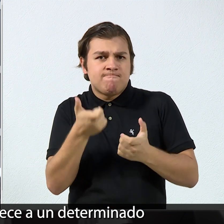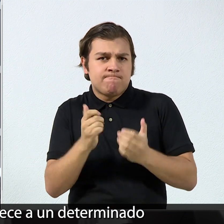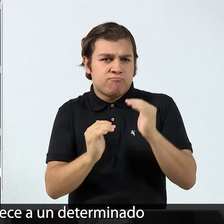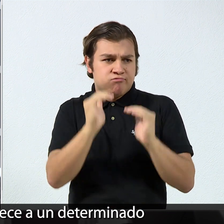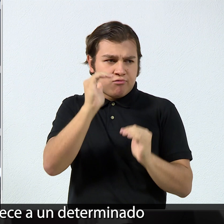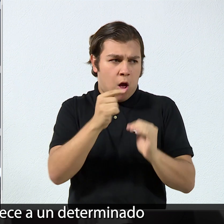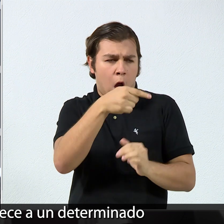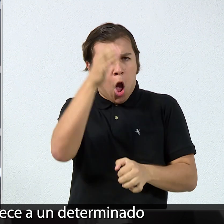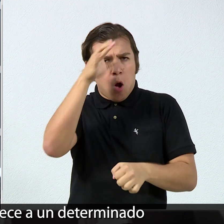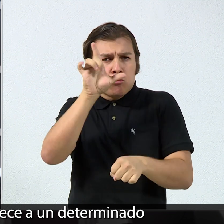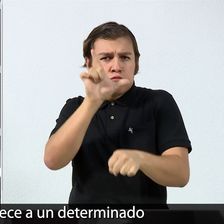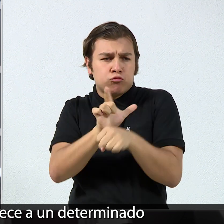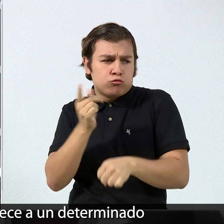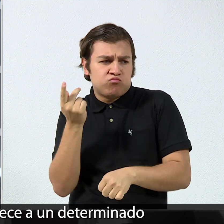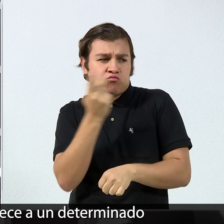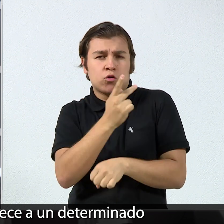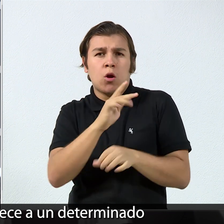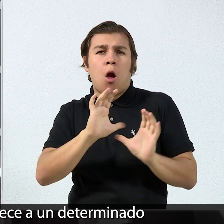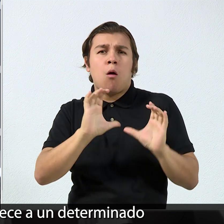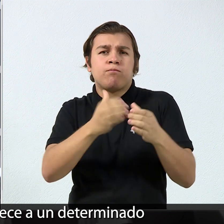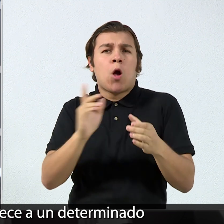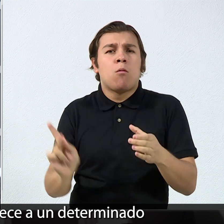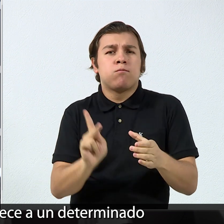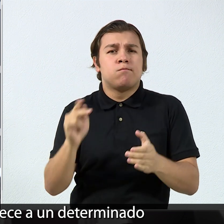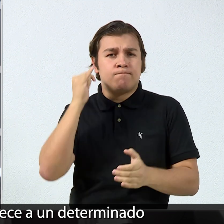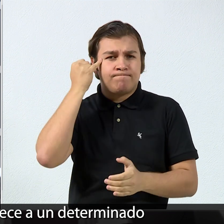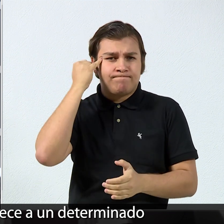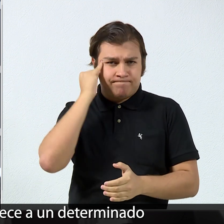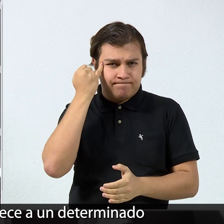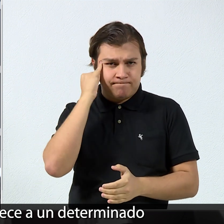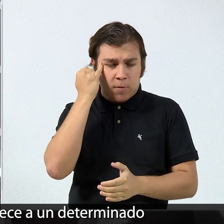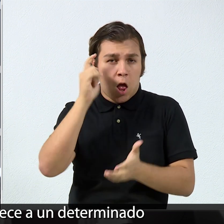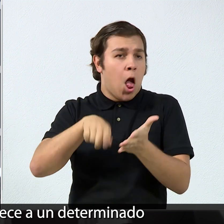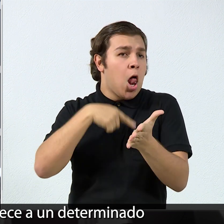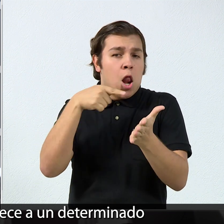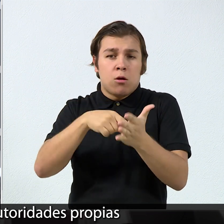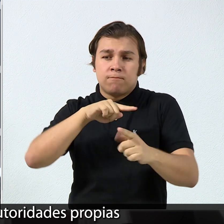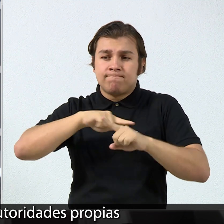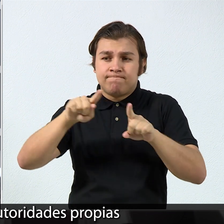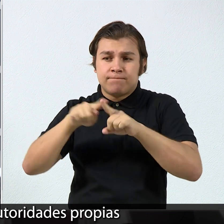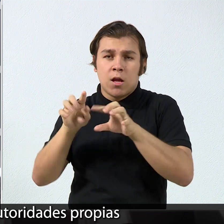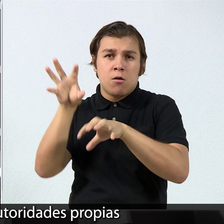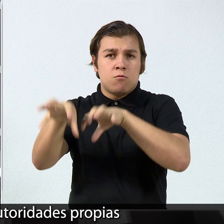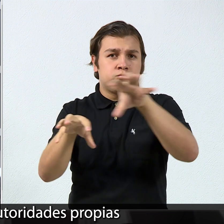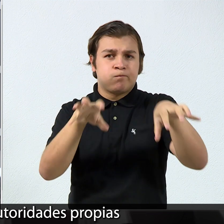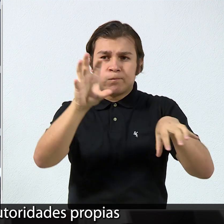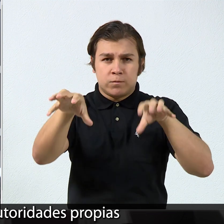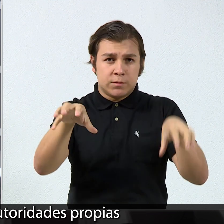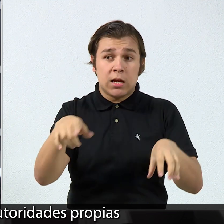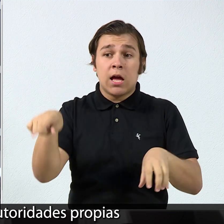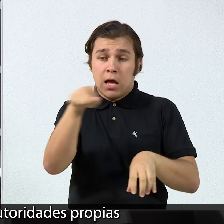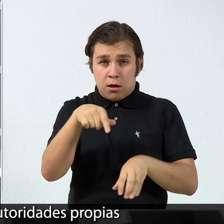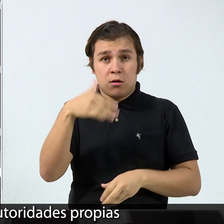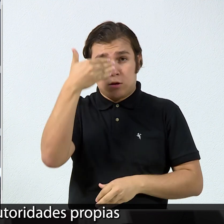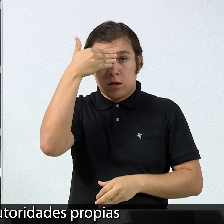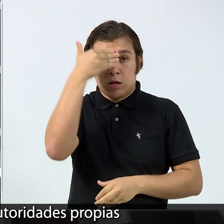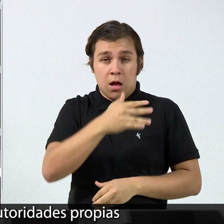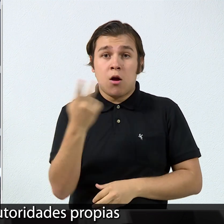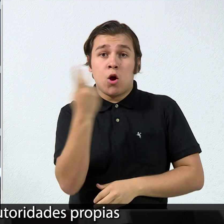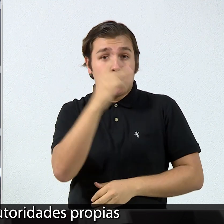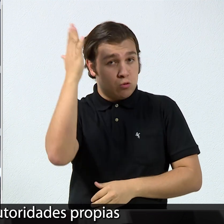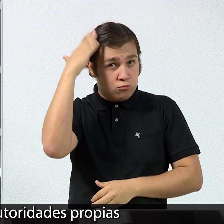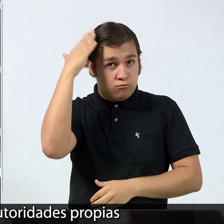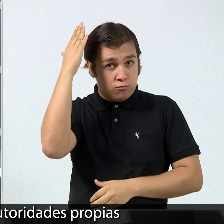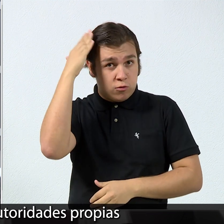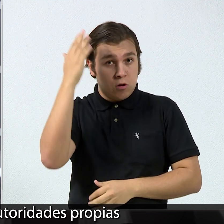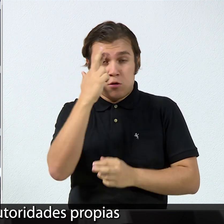cultural que pertenece a un determinado pueblo indígena, asentada en un territorio y que reconoce autoridades propias de acuerdo